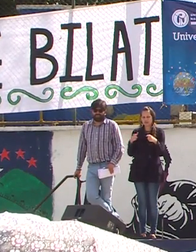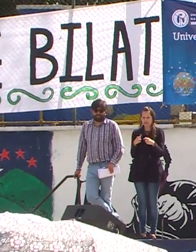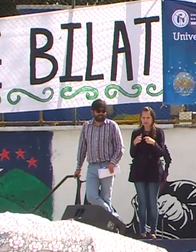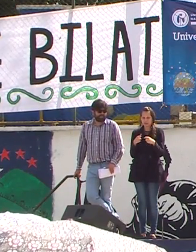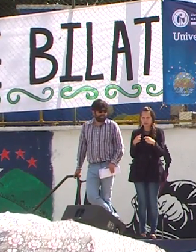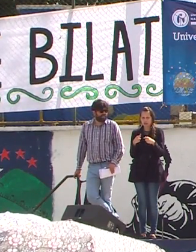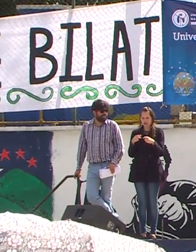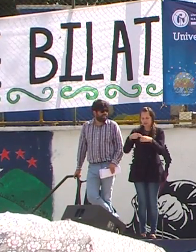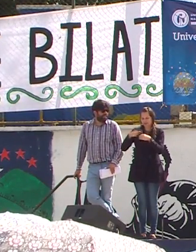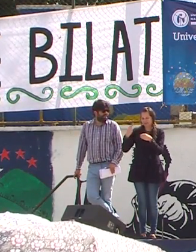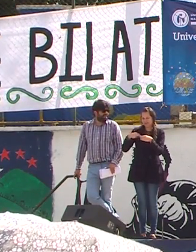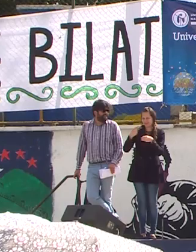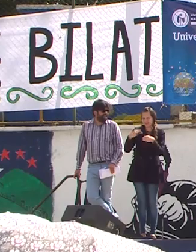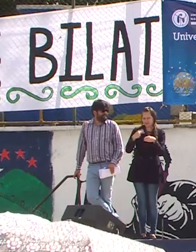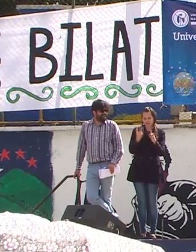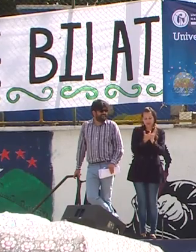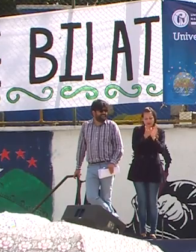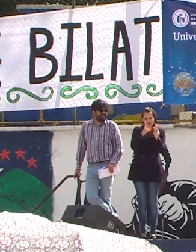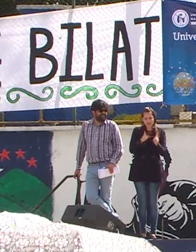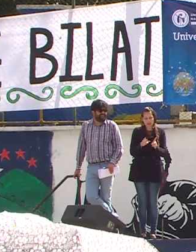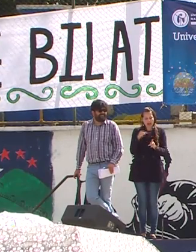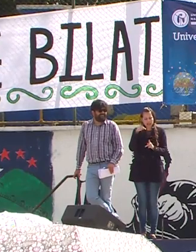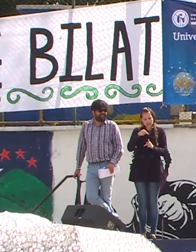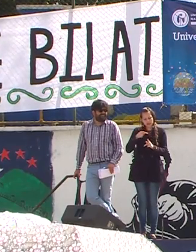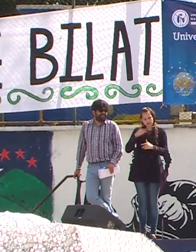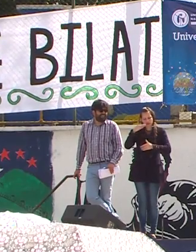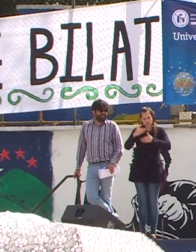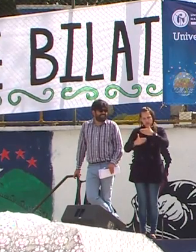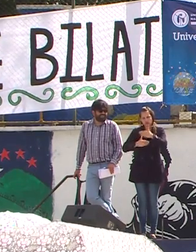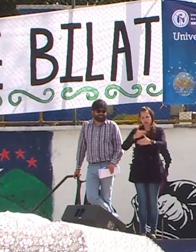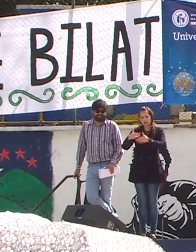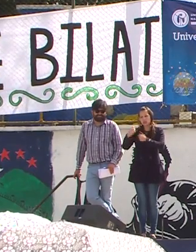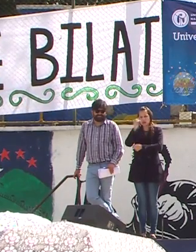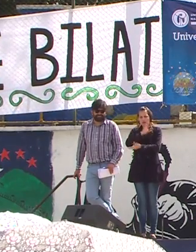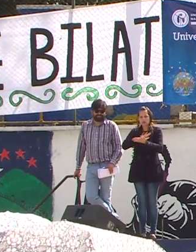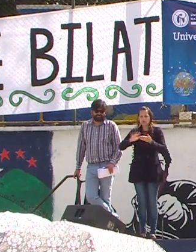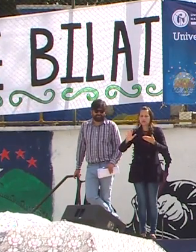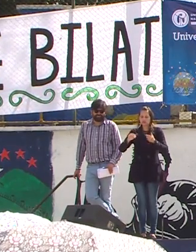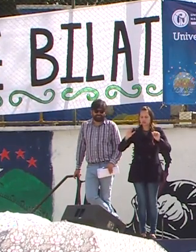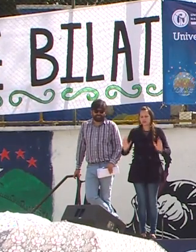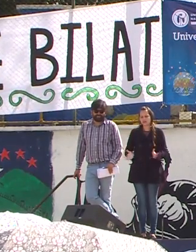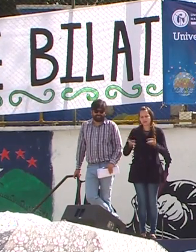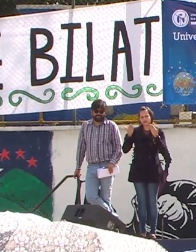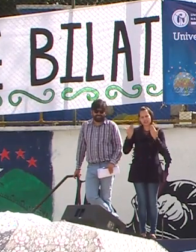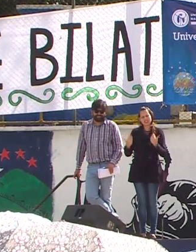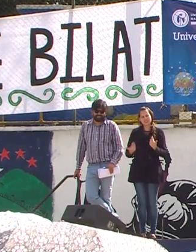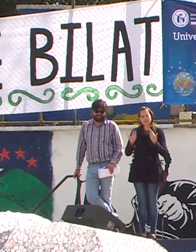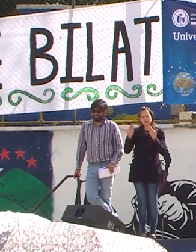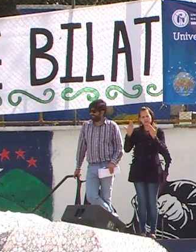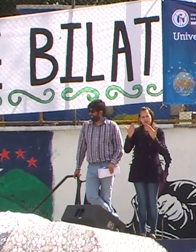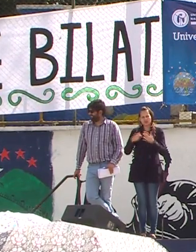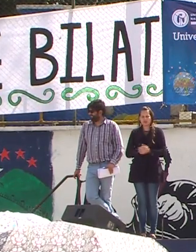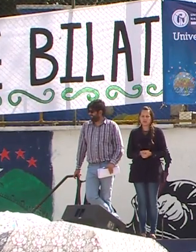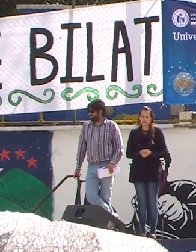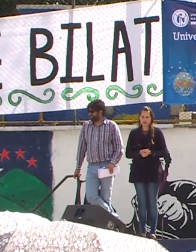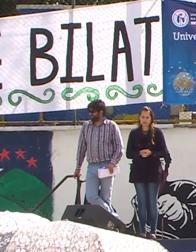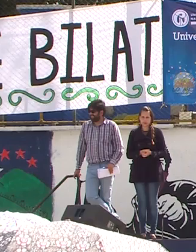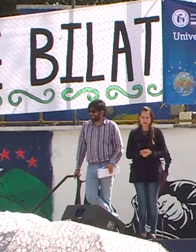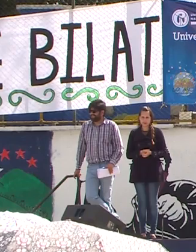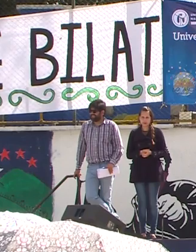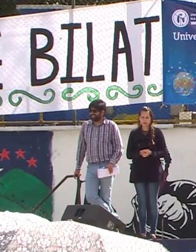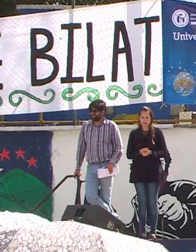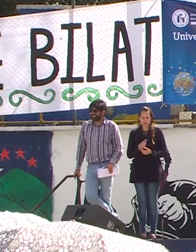estudiantil. Los procesos hacia la gratuidad ayudan a eso, pero es preciso